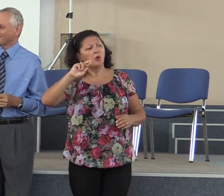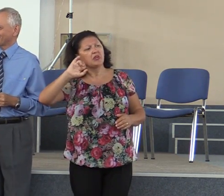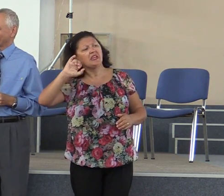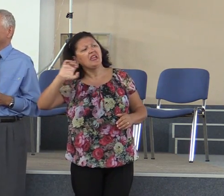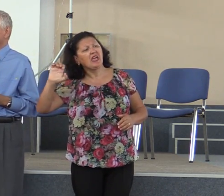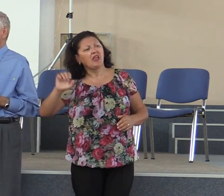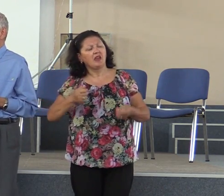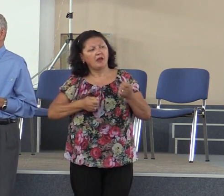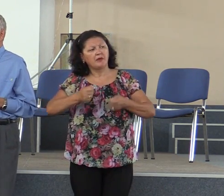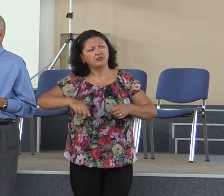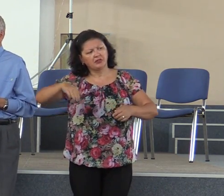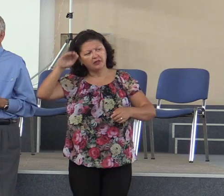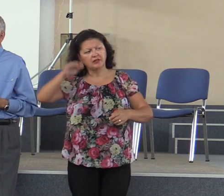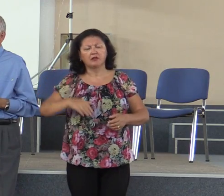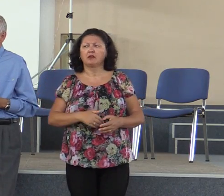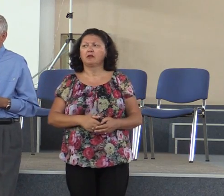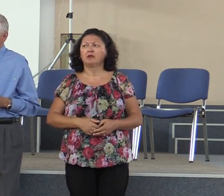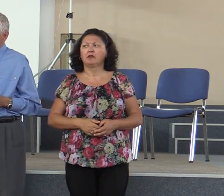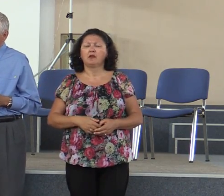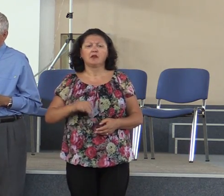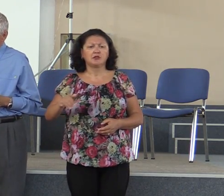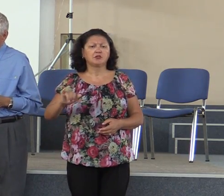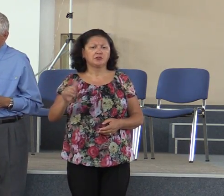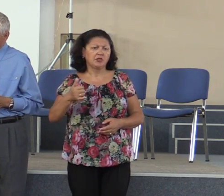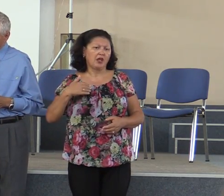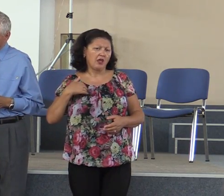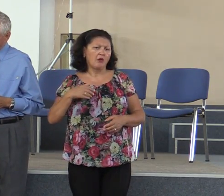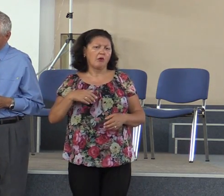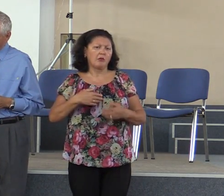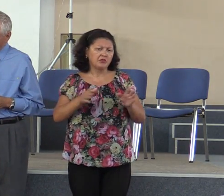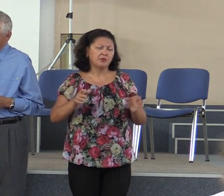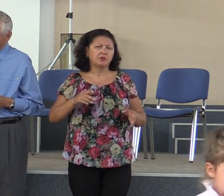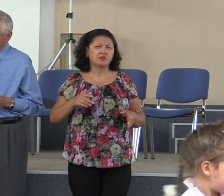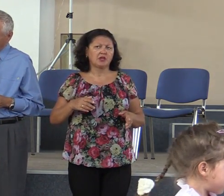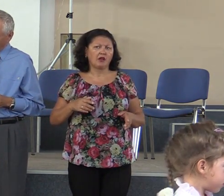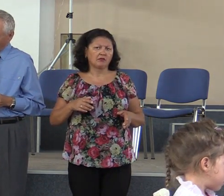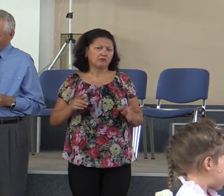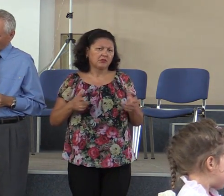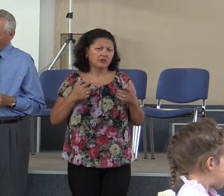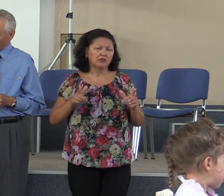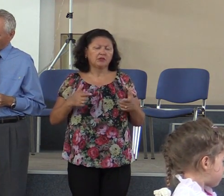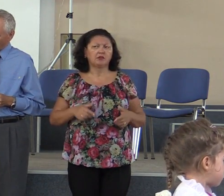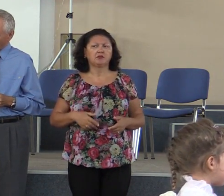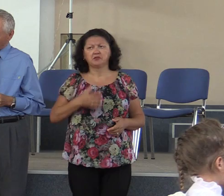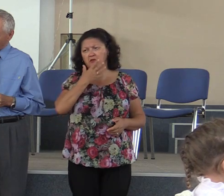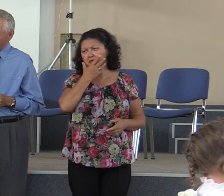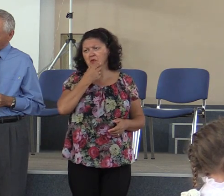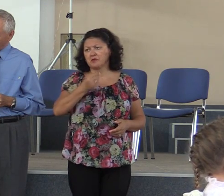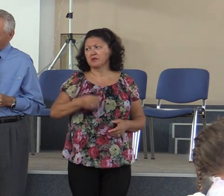el. And I began to sing. Și eu am început să cânt. Something beautiful. Ceva